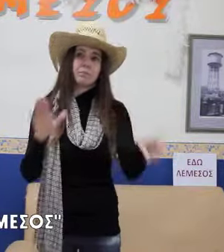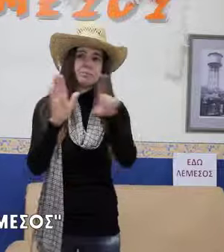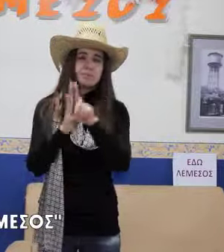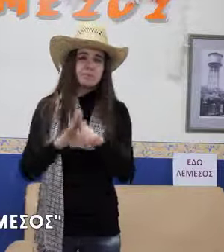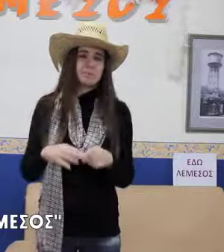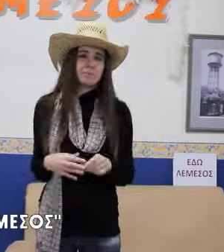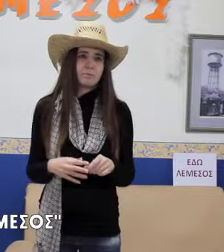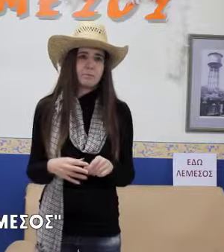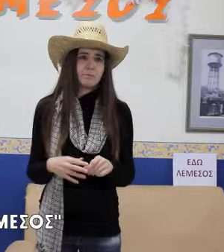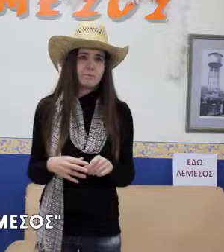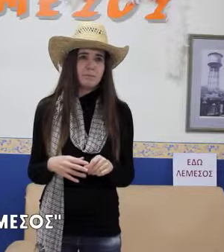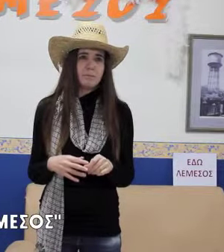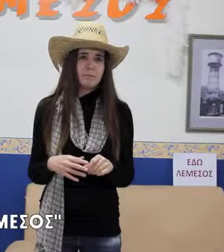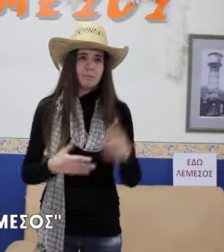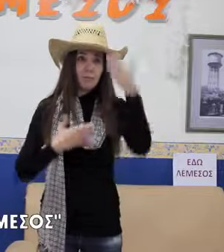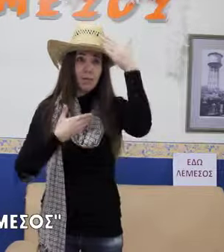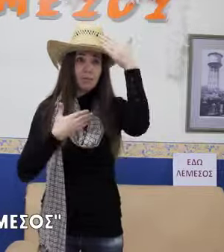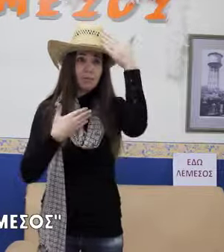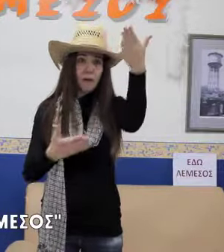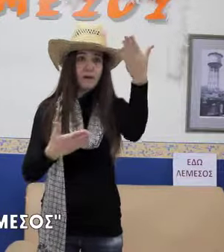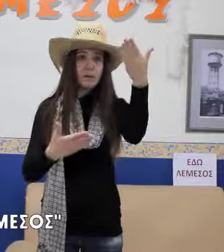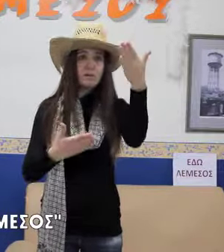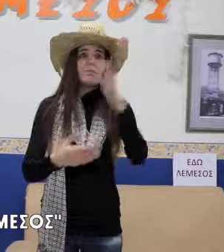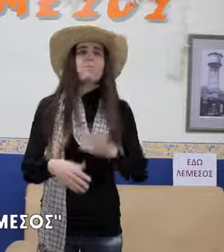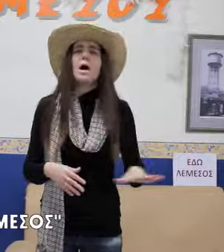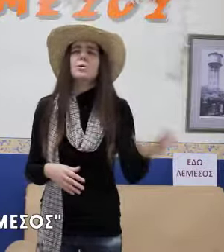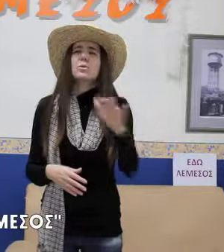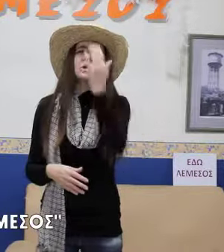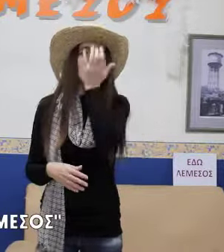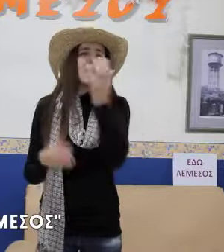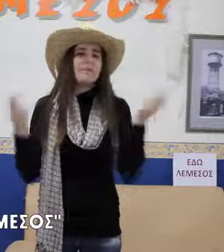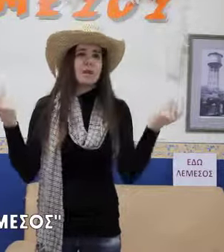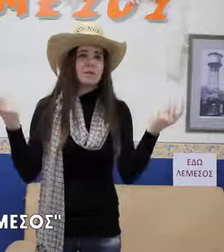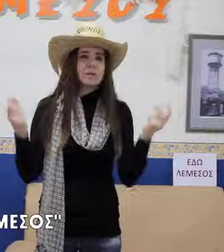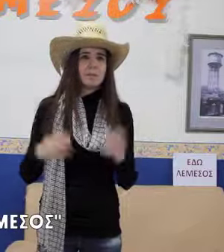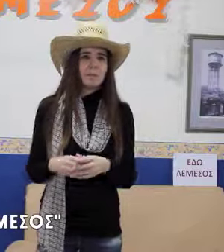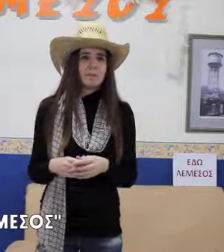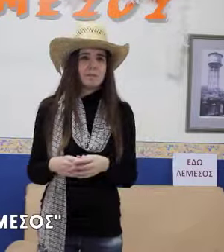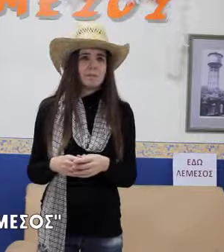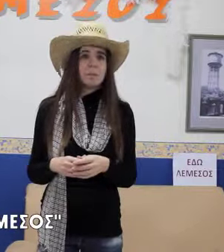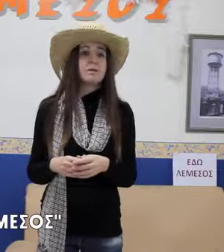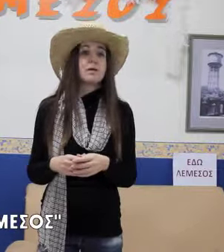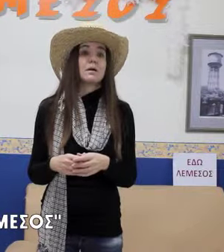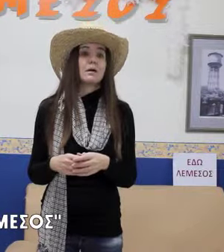θα τιμήσει παλιούς καρναβαλιστές για την πολύτιμη προσφορά